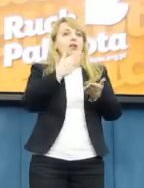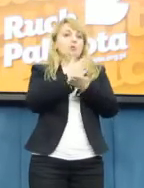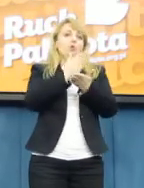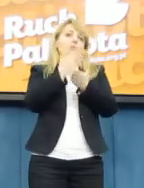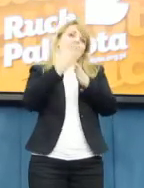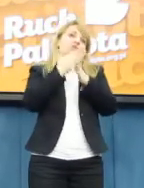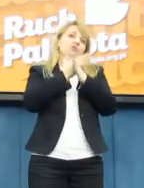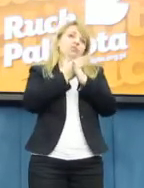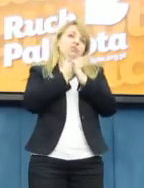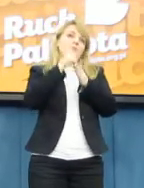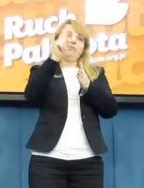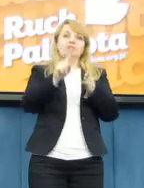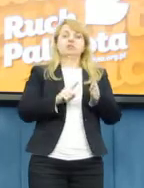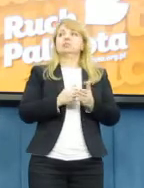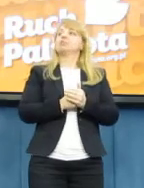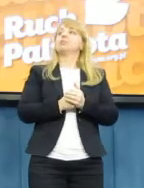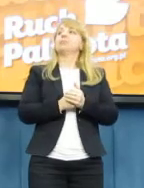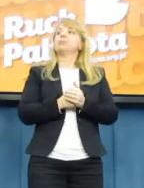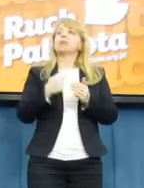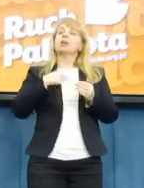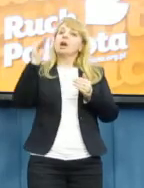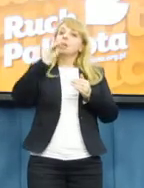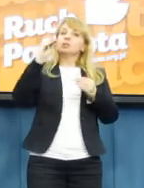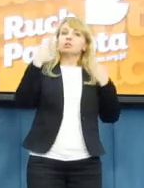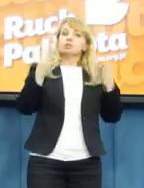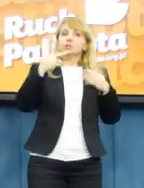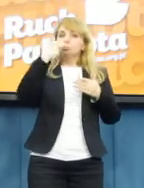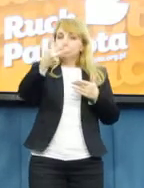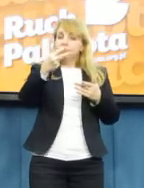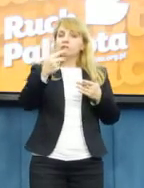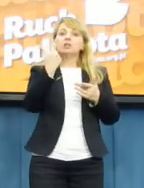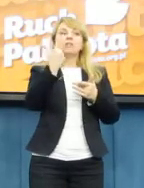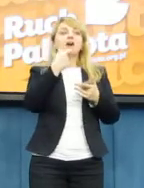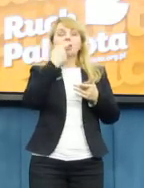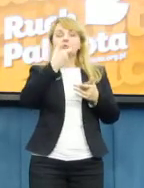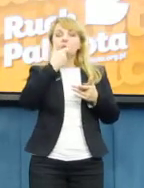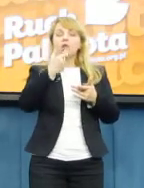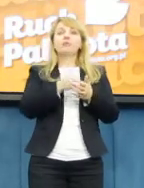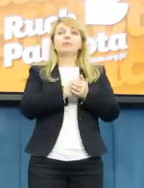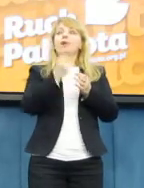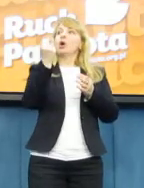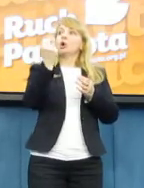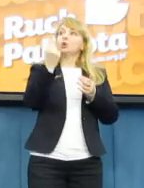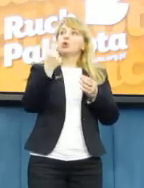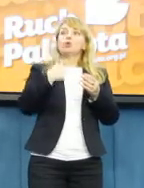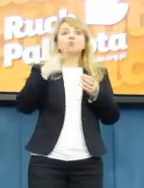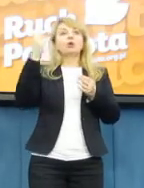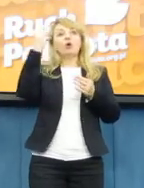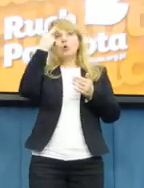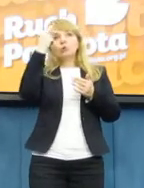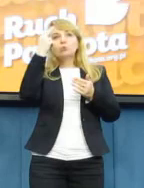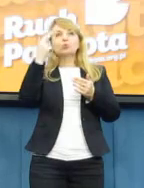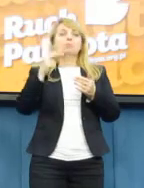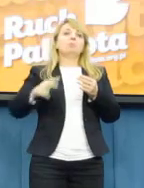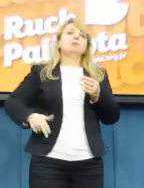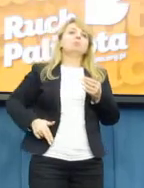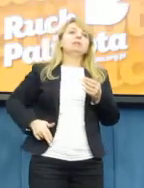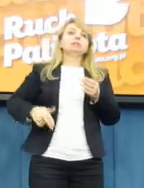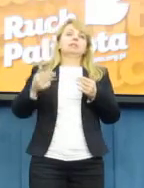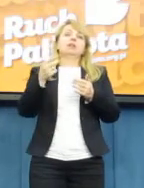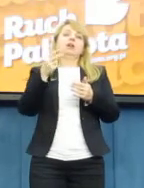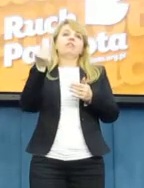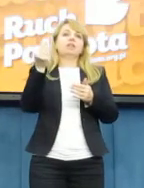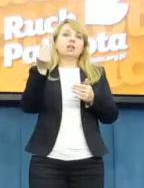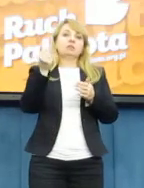mojej strony. Dziękuję bardzo. No ja jeszcze dwa słowa dodam może. Trochę rozumiemy tego ministra Rostowskiego, ale z